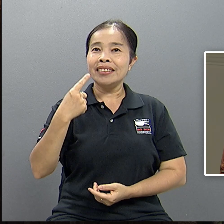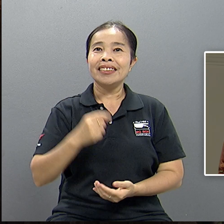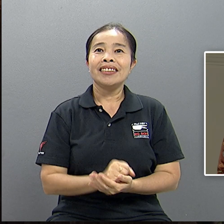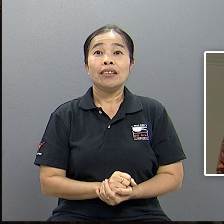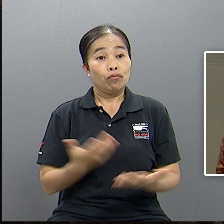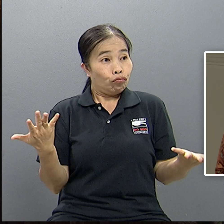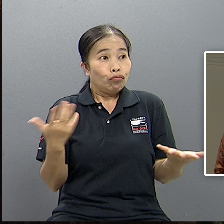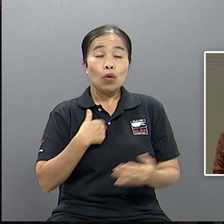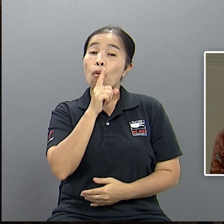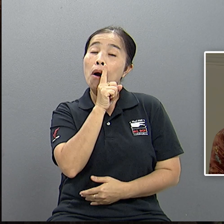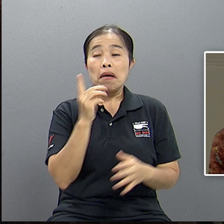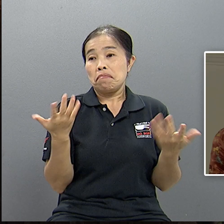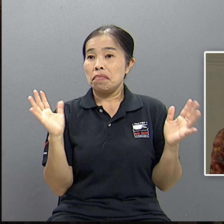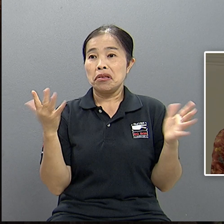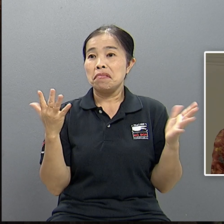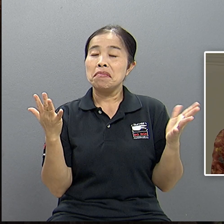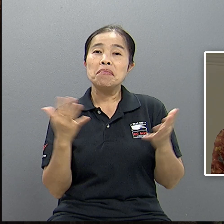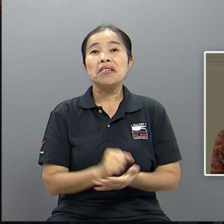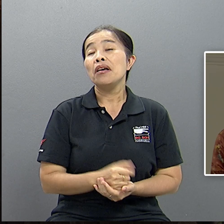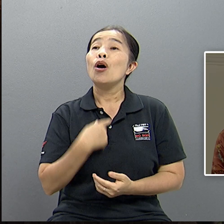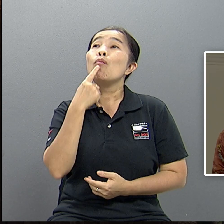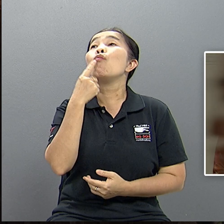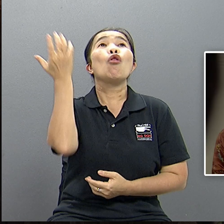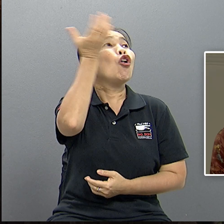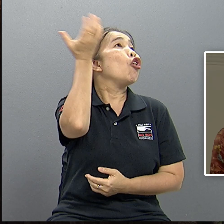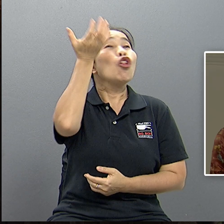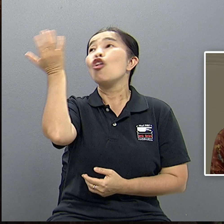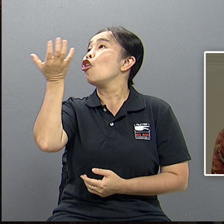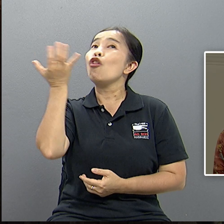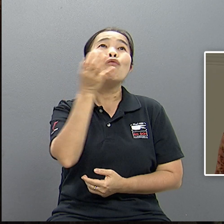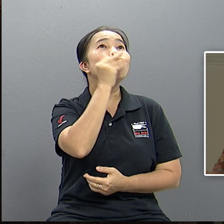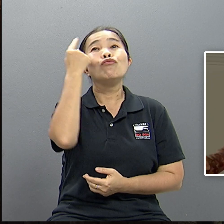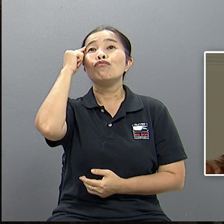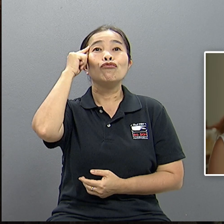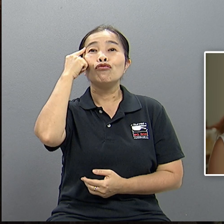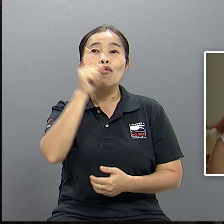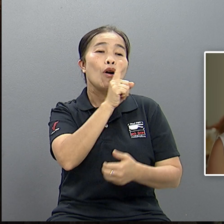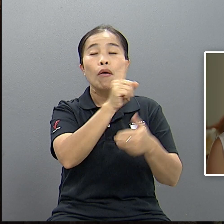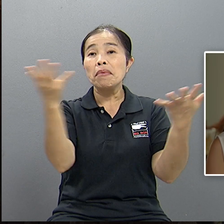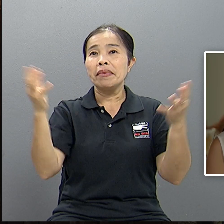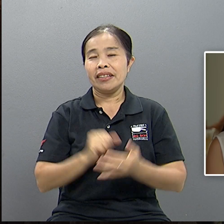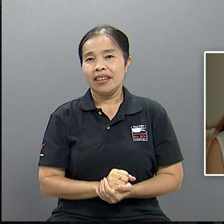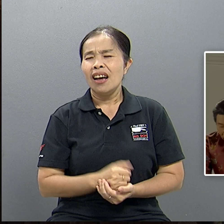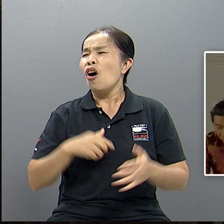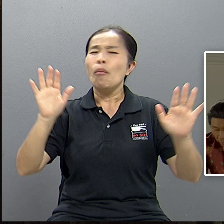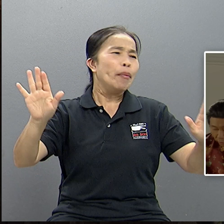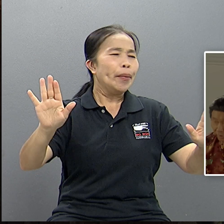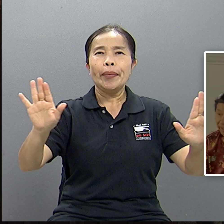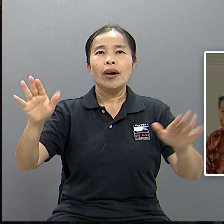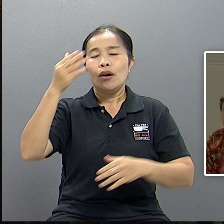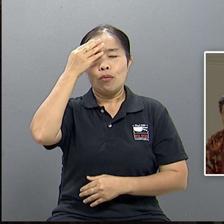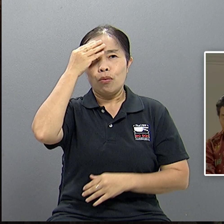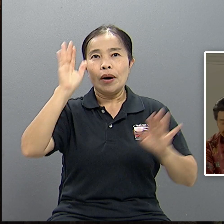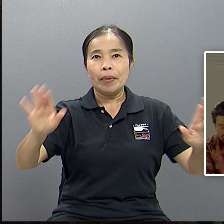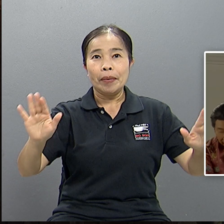ไม่ได้ว่าใครก็แค่พูดกลอนสอนหญิงลอยๆเฉย ๆเอาละนี่นี่นะของทั้งหมดอยู่ตร